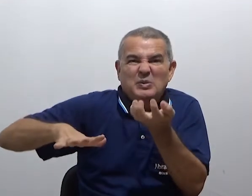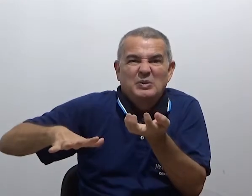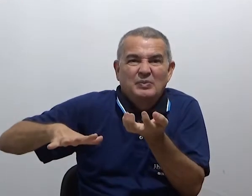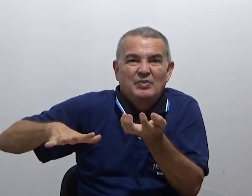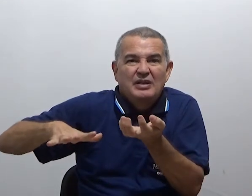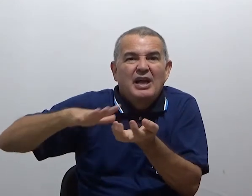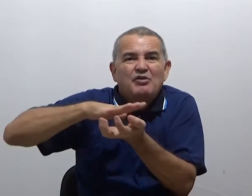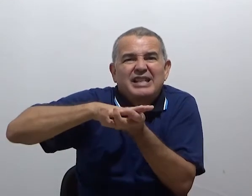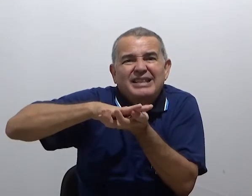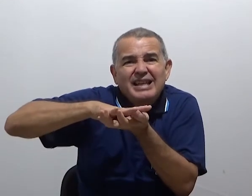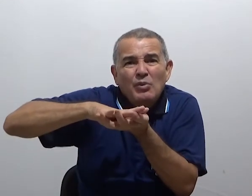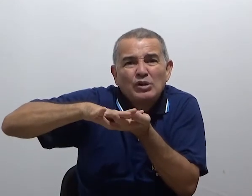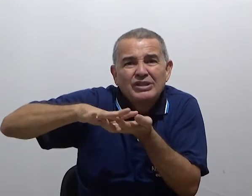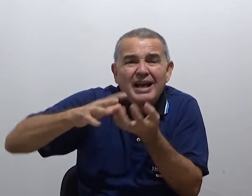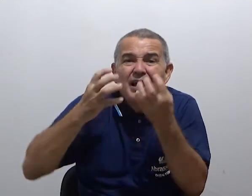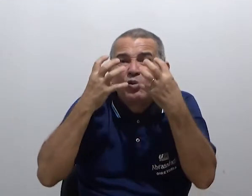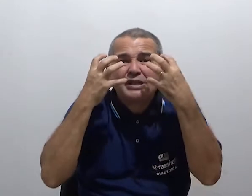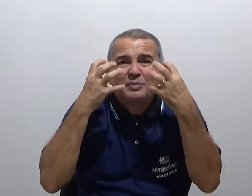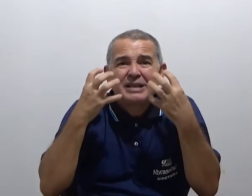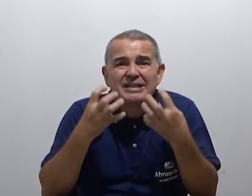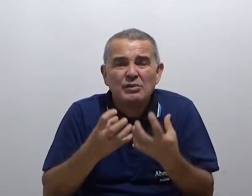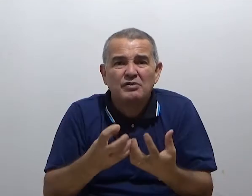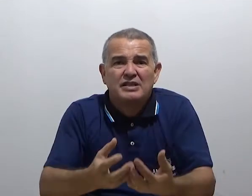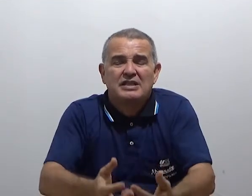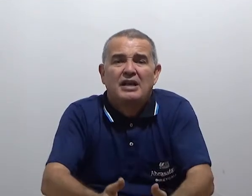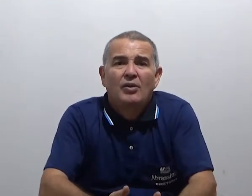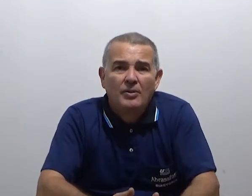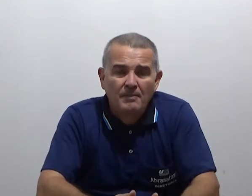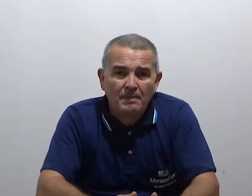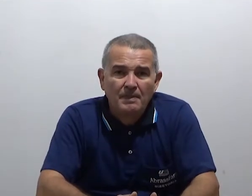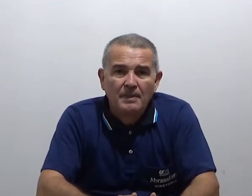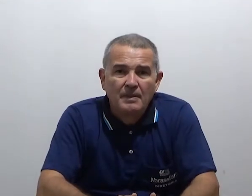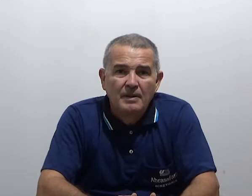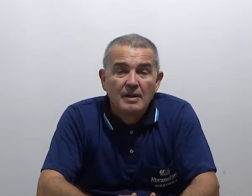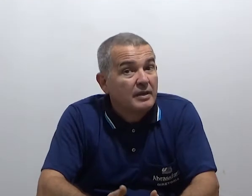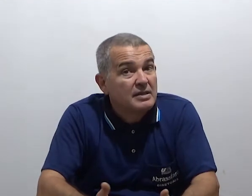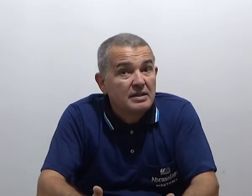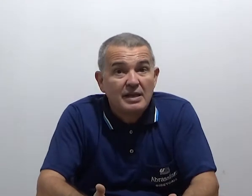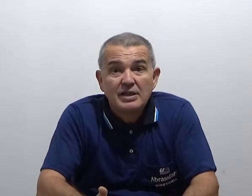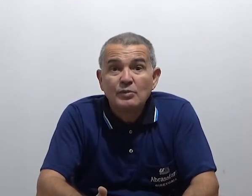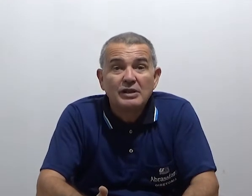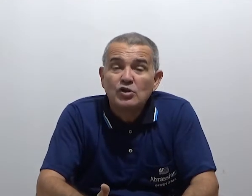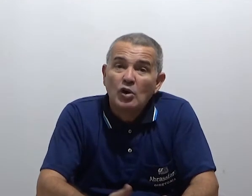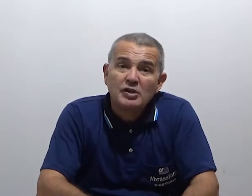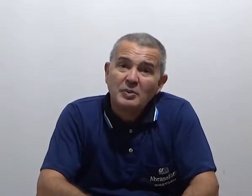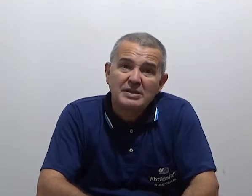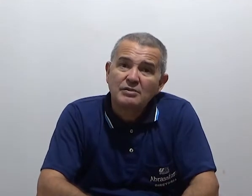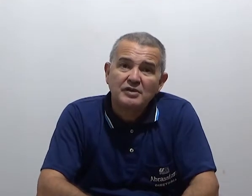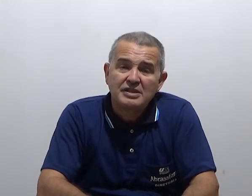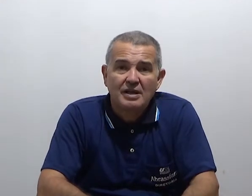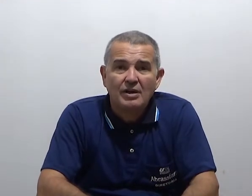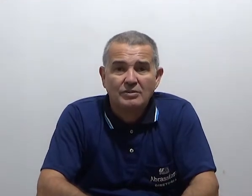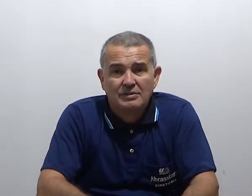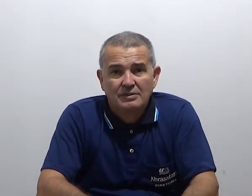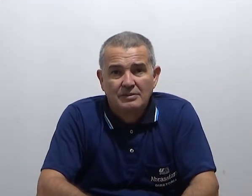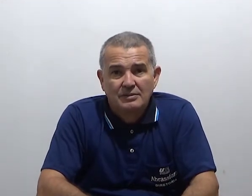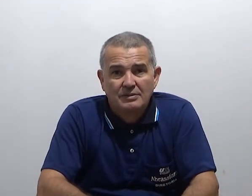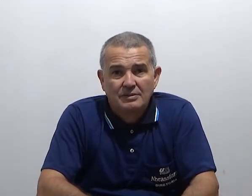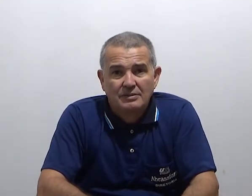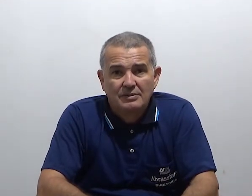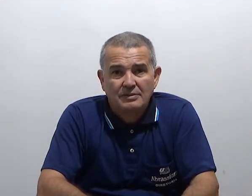áspero. E aí você tem que mostrar com a expressão facial. Tem sinais que mudam só com a expressão